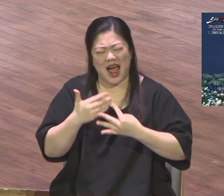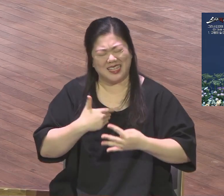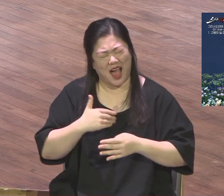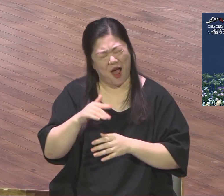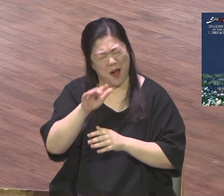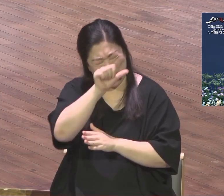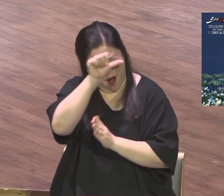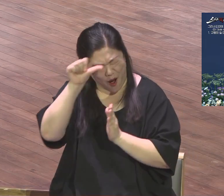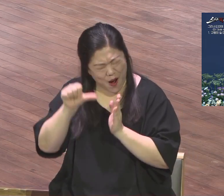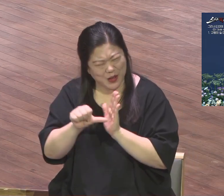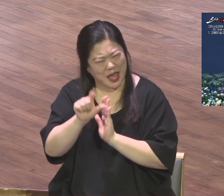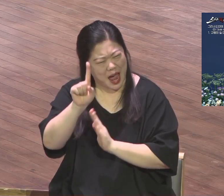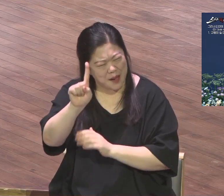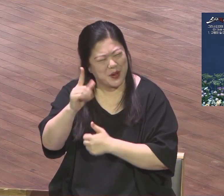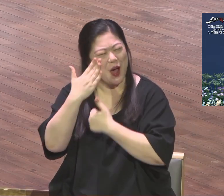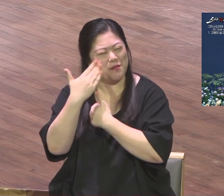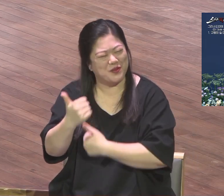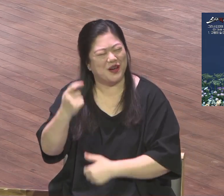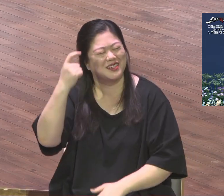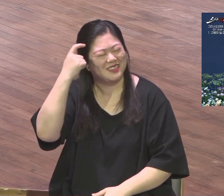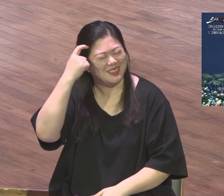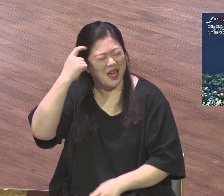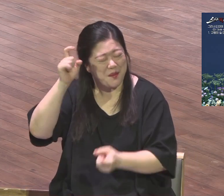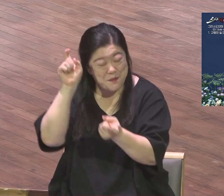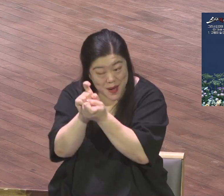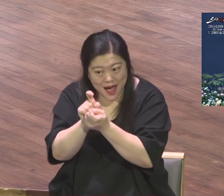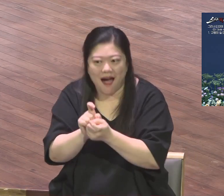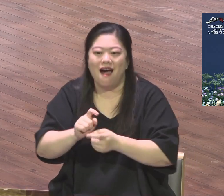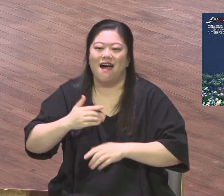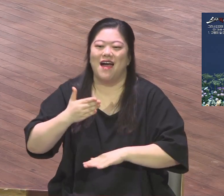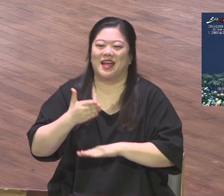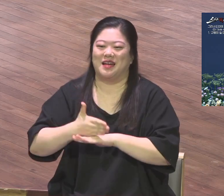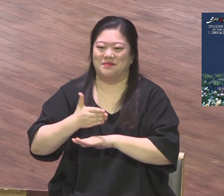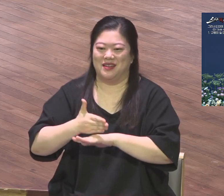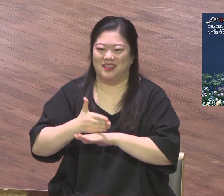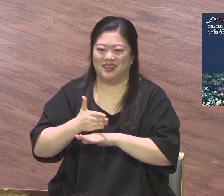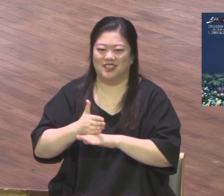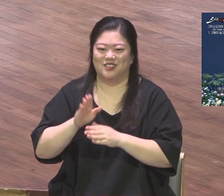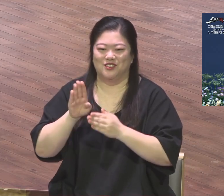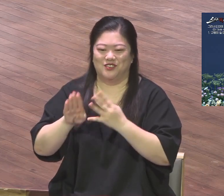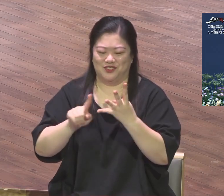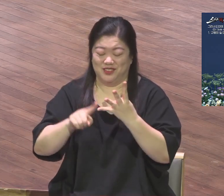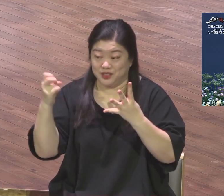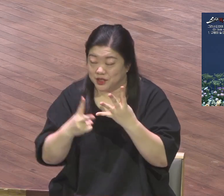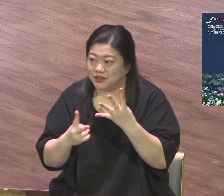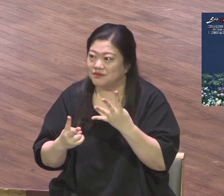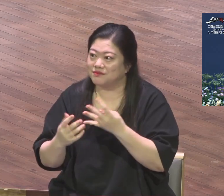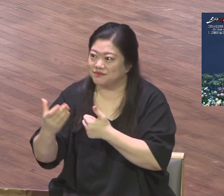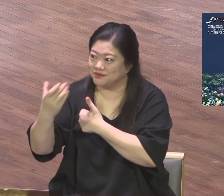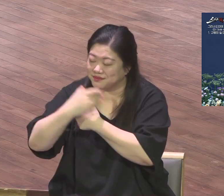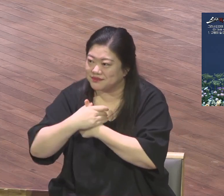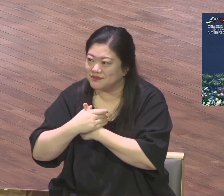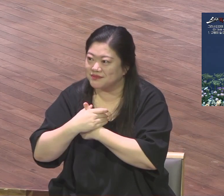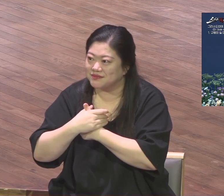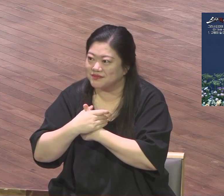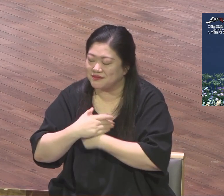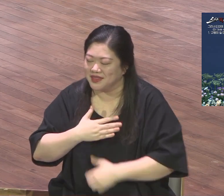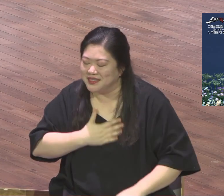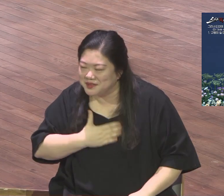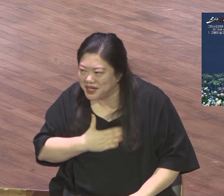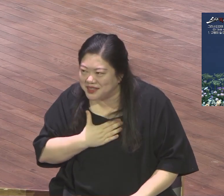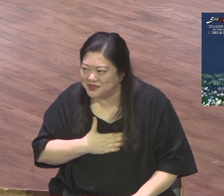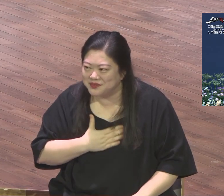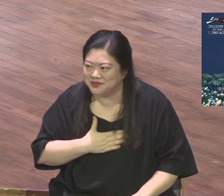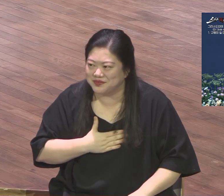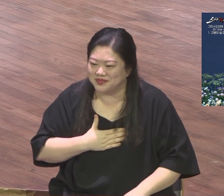못했거든요. 기도도 하지 않았고요. 그런데도 이 부족한 종을 다시 초청해 주신